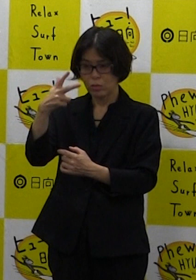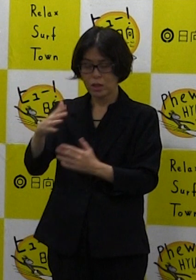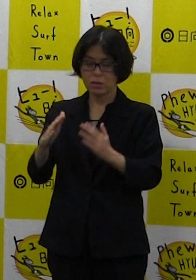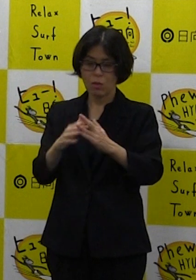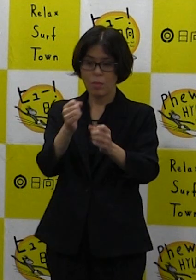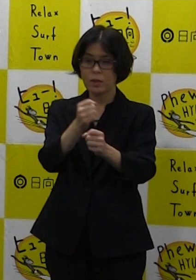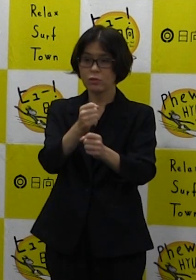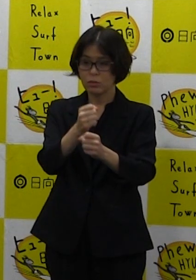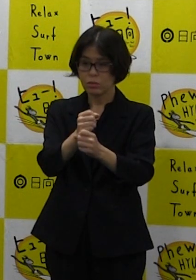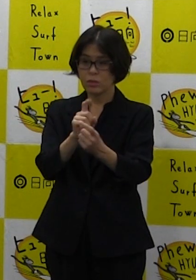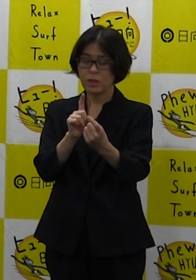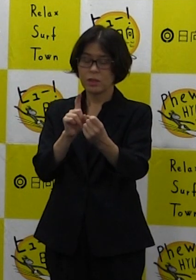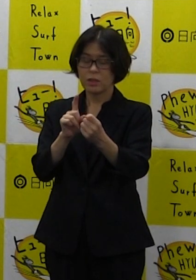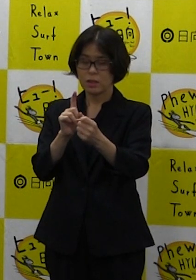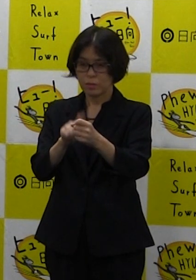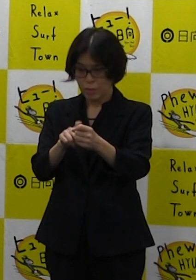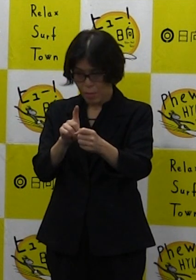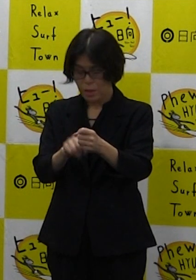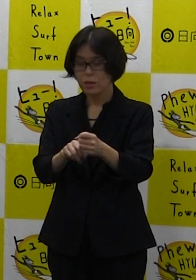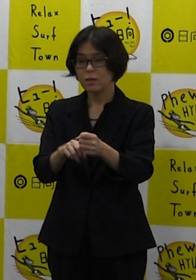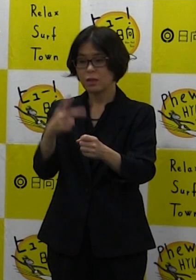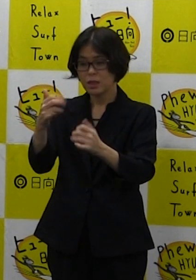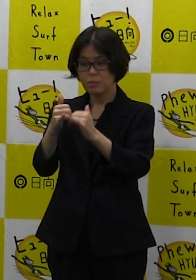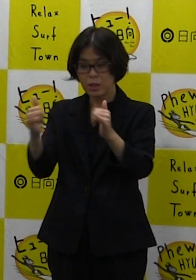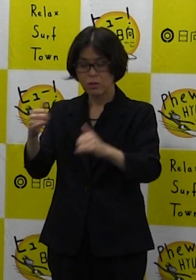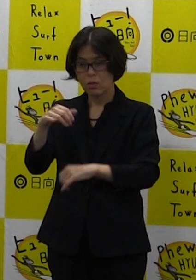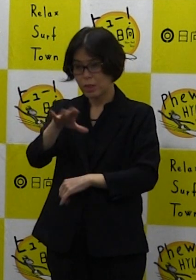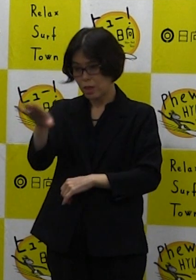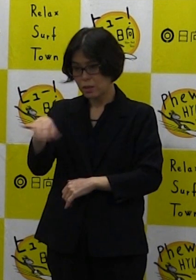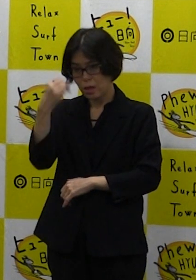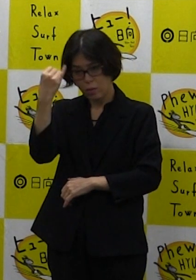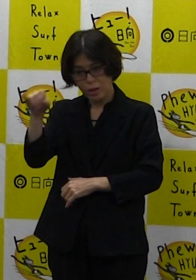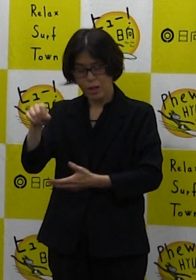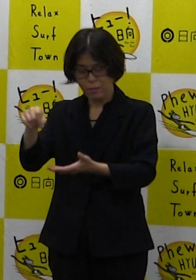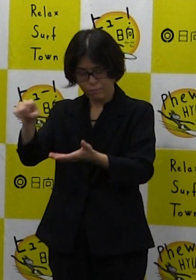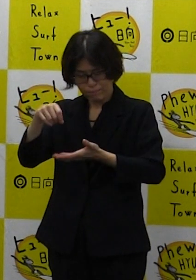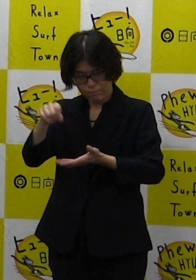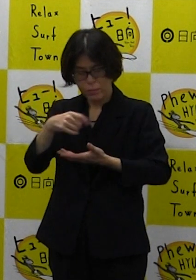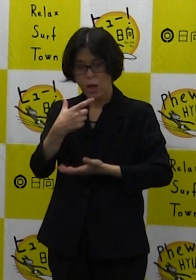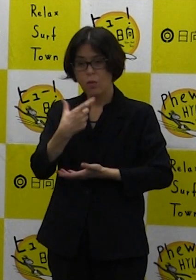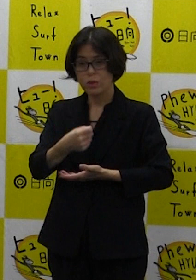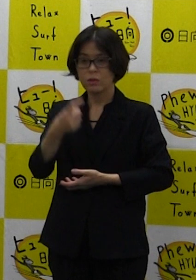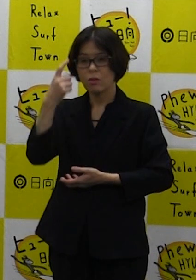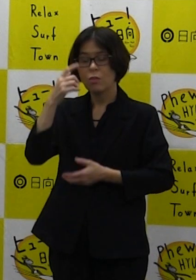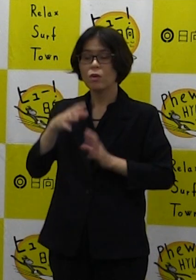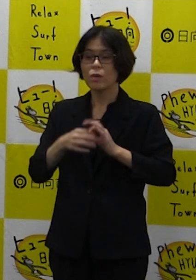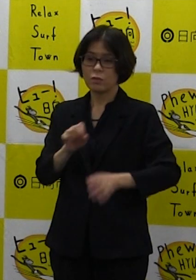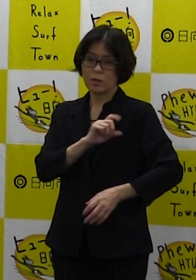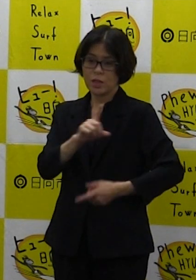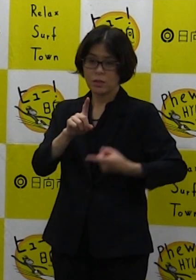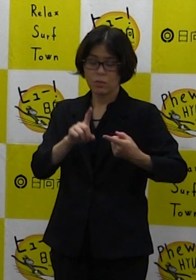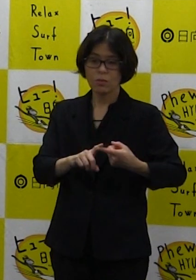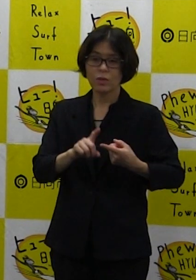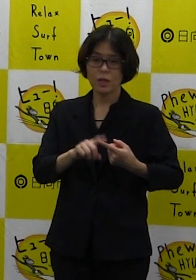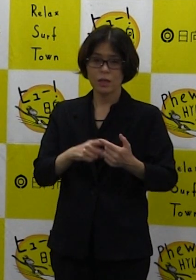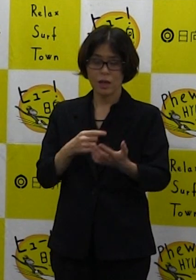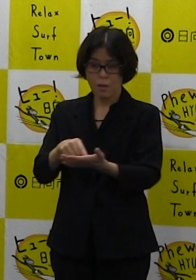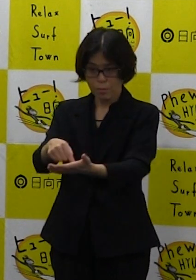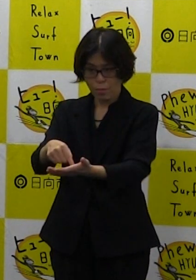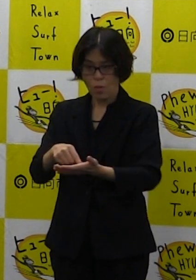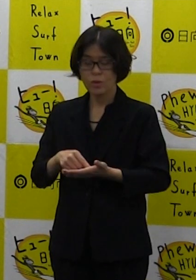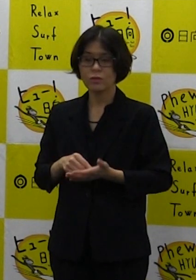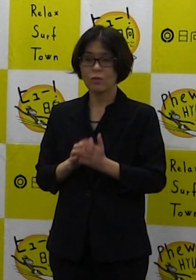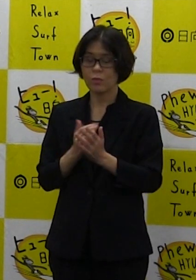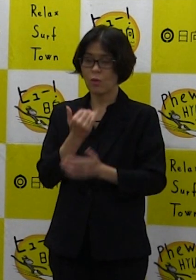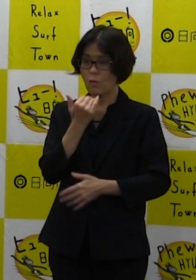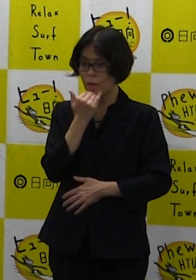からの意見を反映していきたいと考えておりますので積極的な参加を積極的な申し込みを